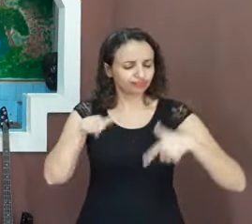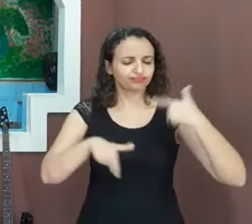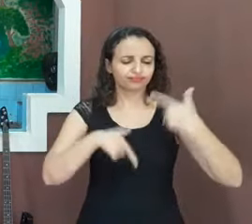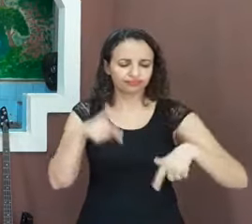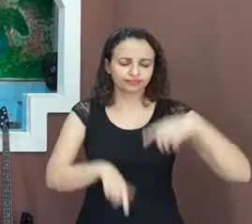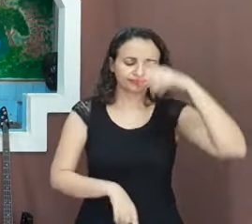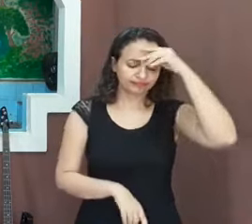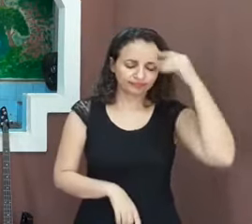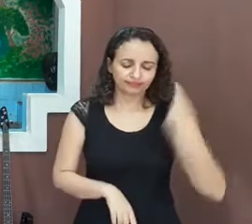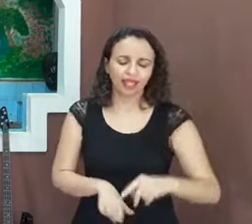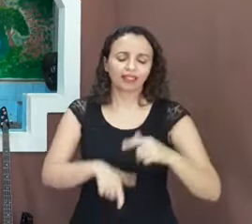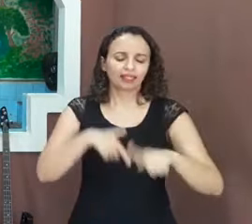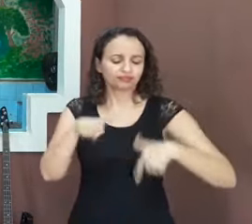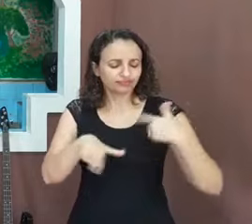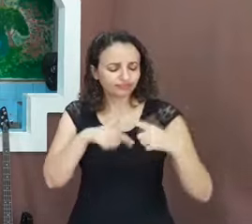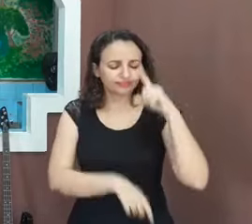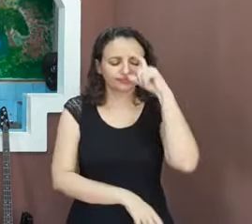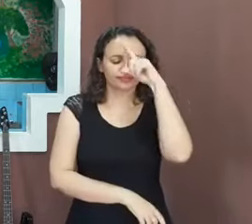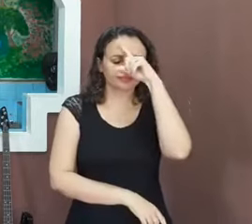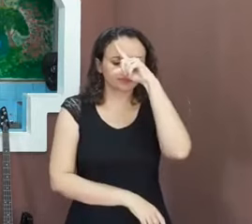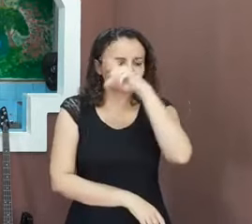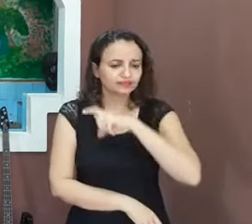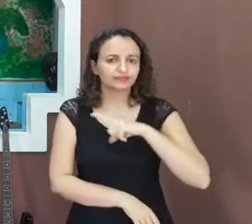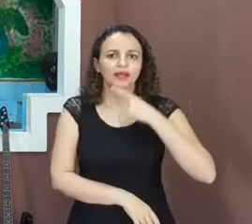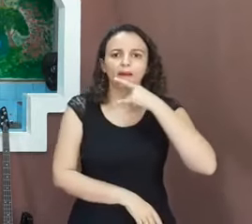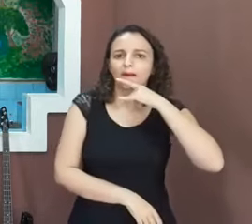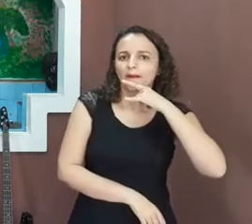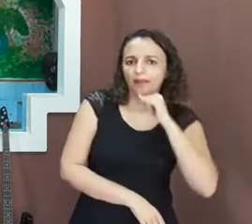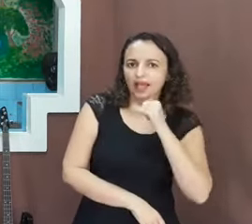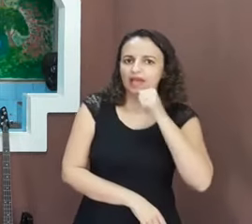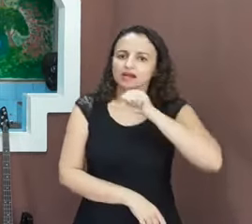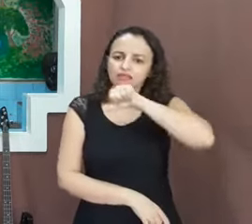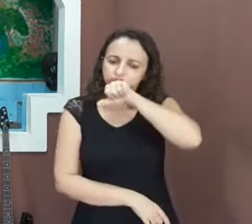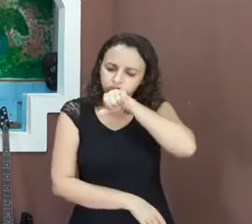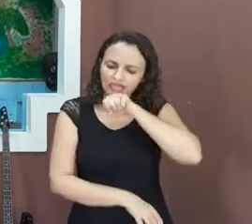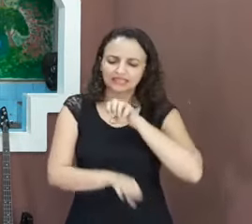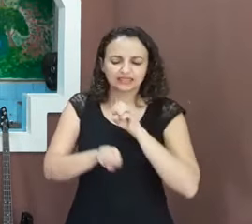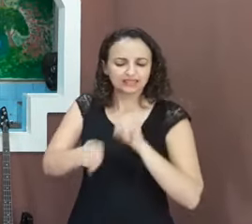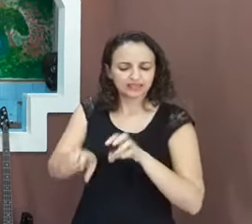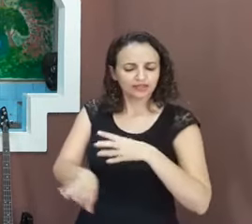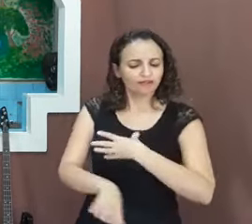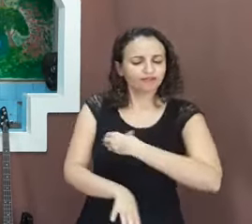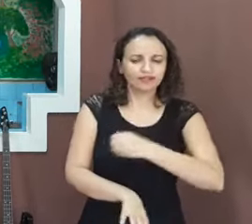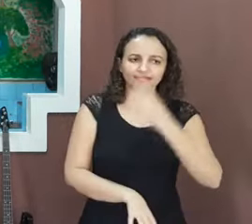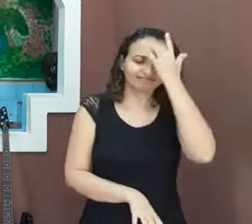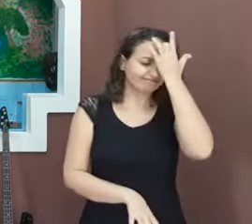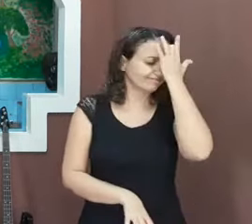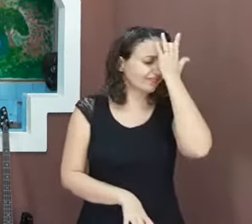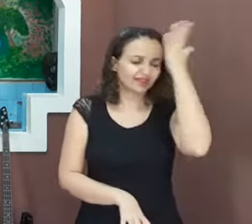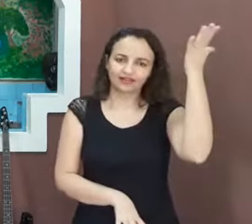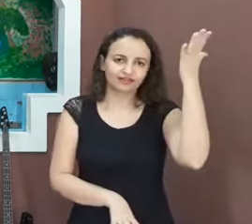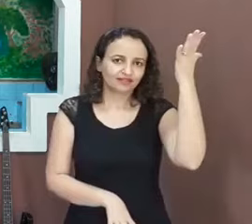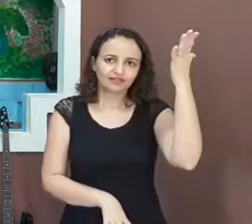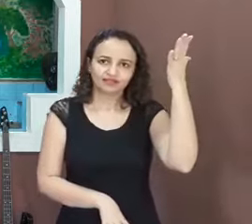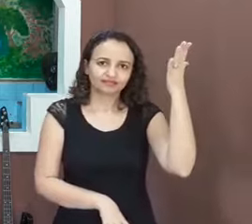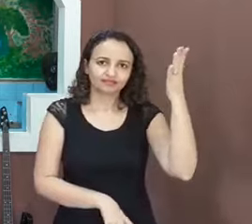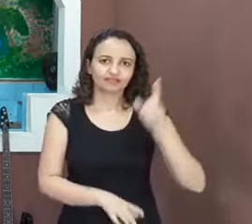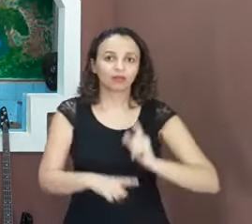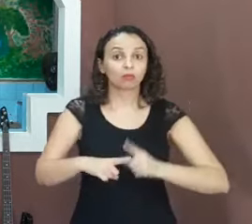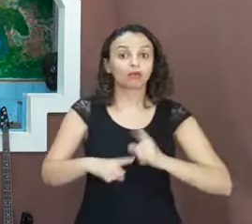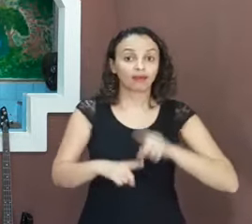não é, Jessé? Facinho, né? Jessé, não é fácil. Nós cuidarmos, porque é